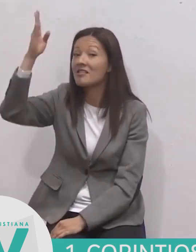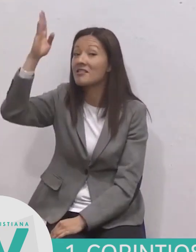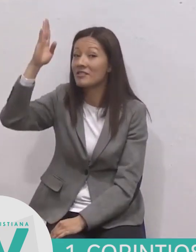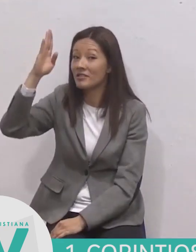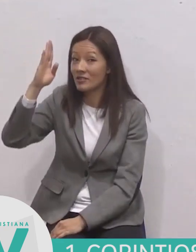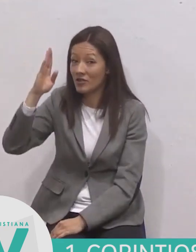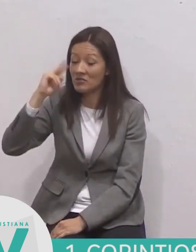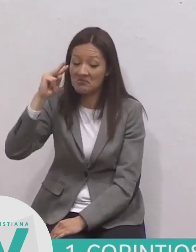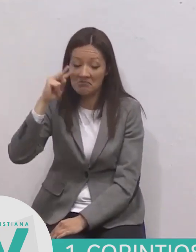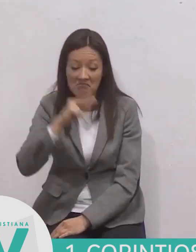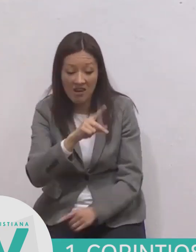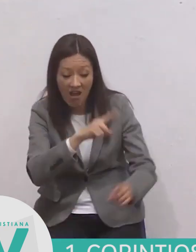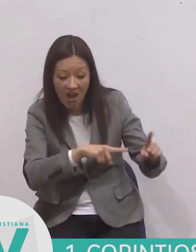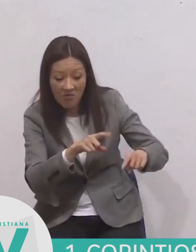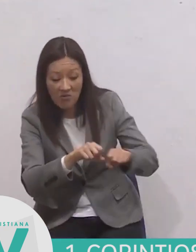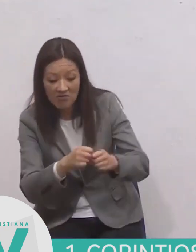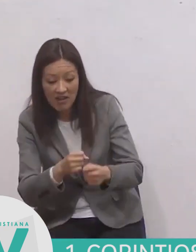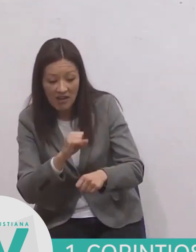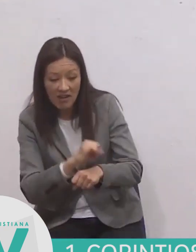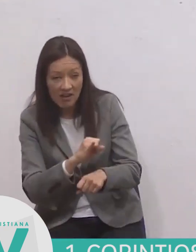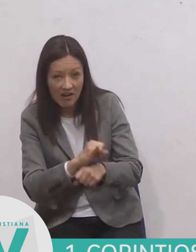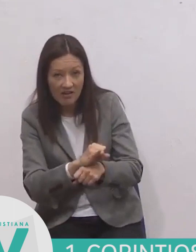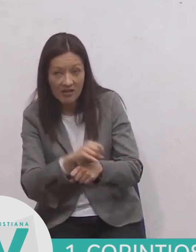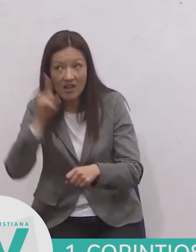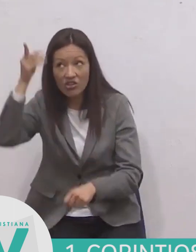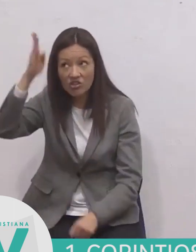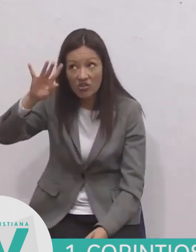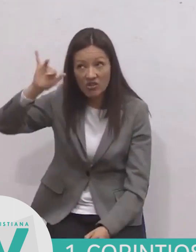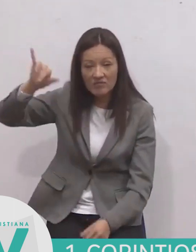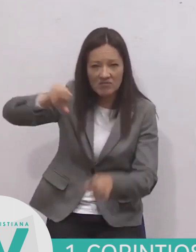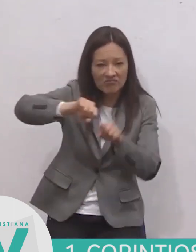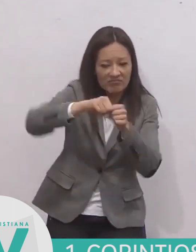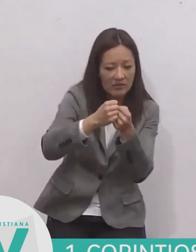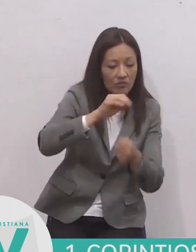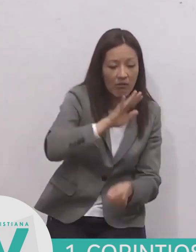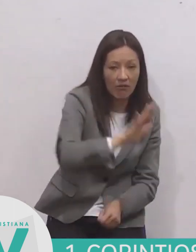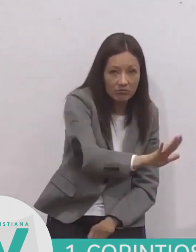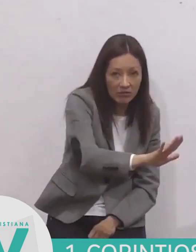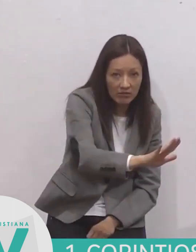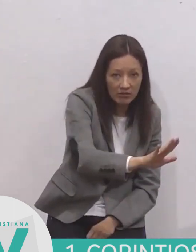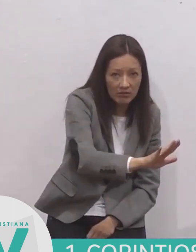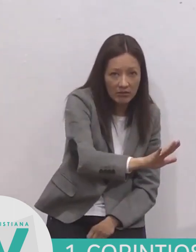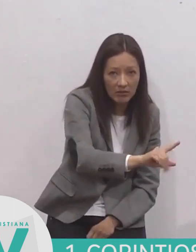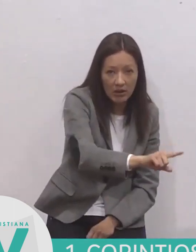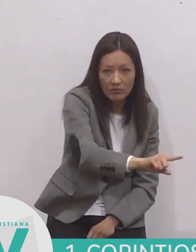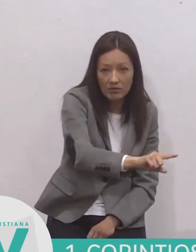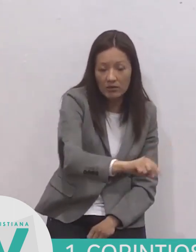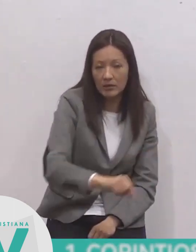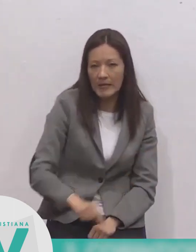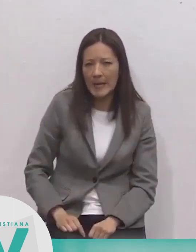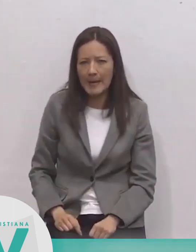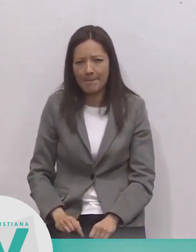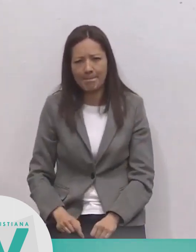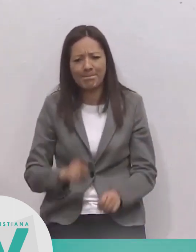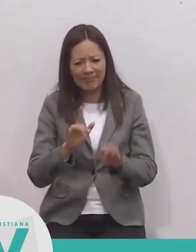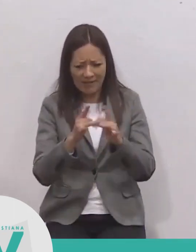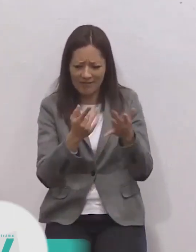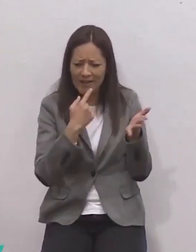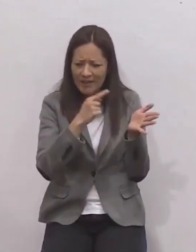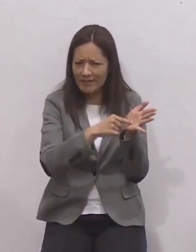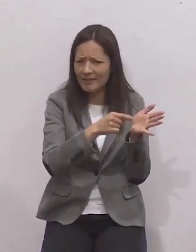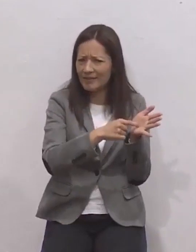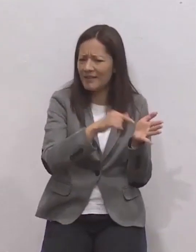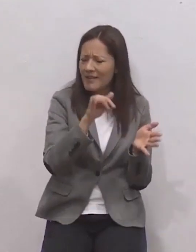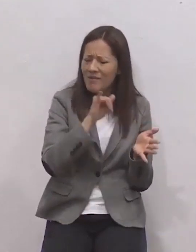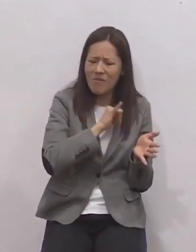si alguno destruye el templo de Dios, ¿qué? Dios lo destruirá a él. Y aquí está hablando